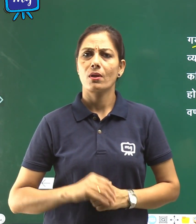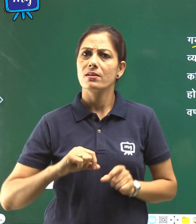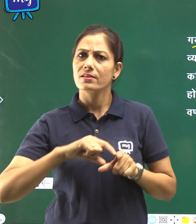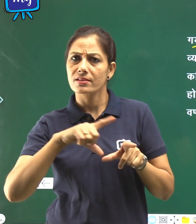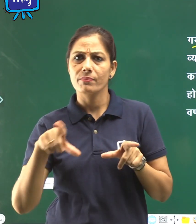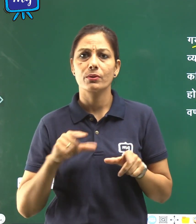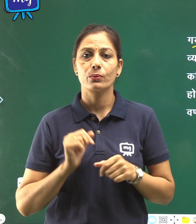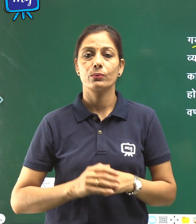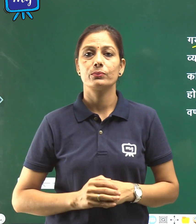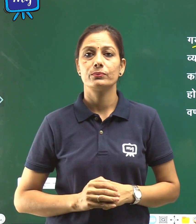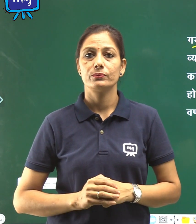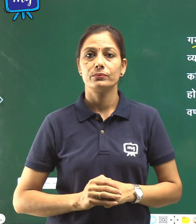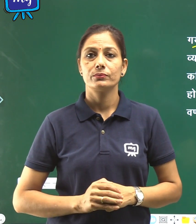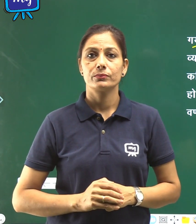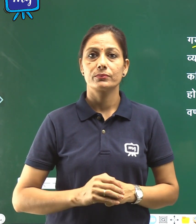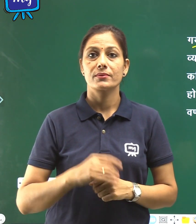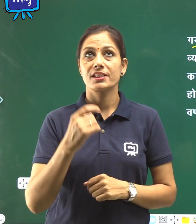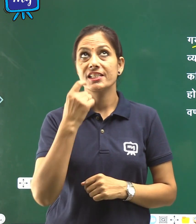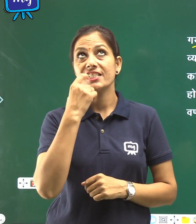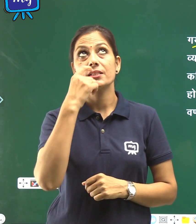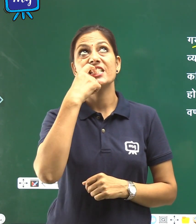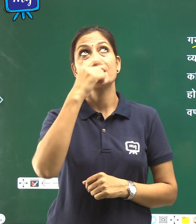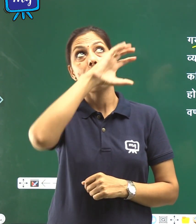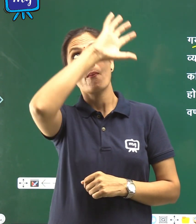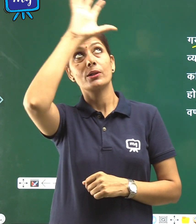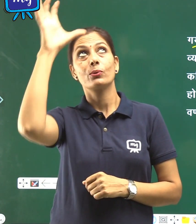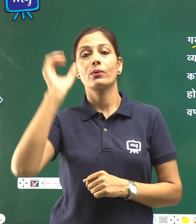सभी को बादलों का